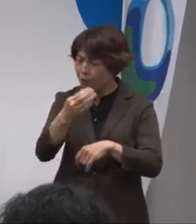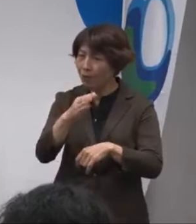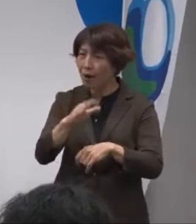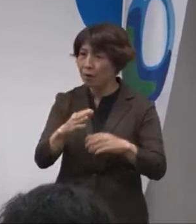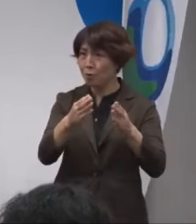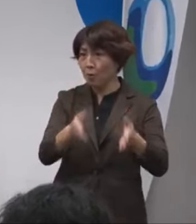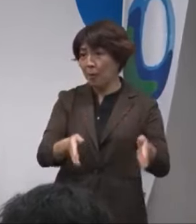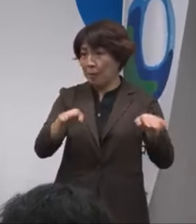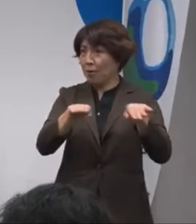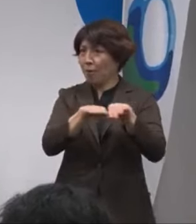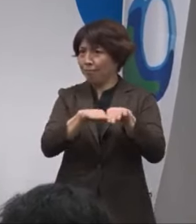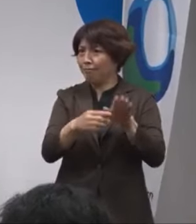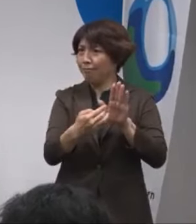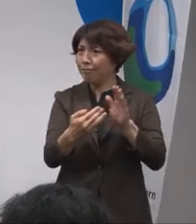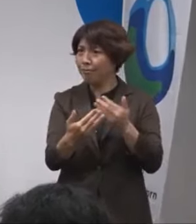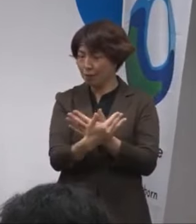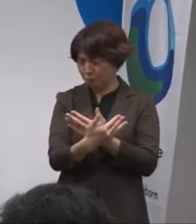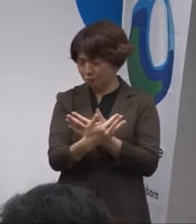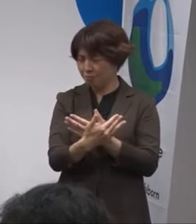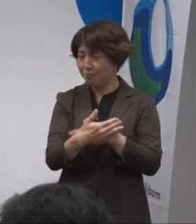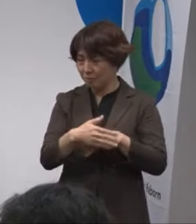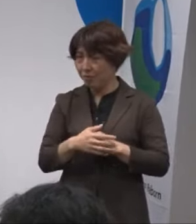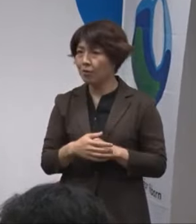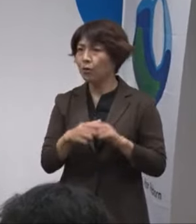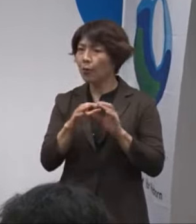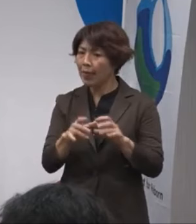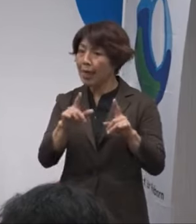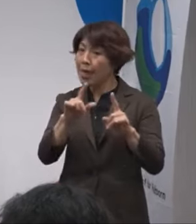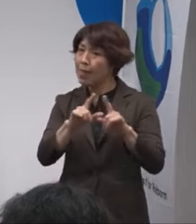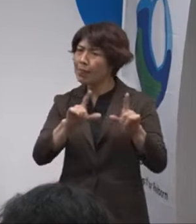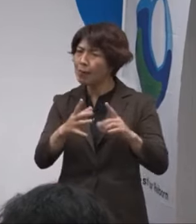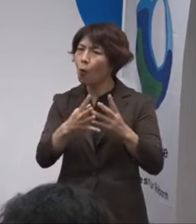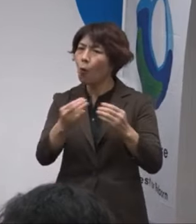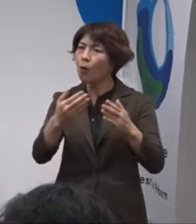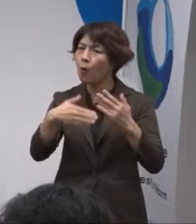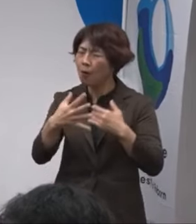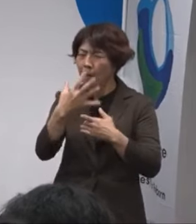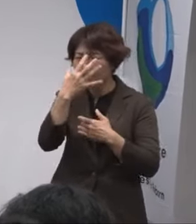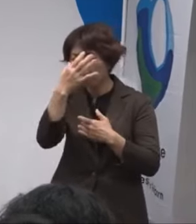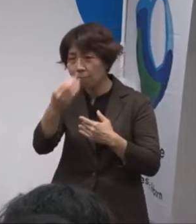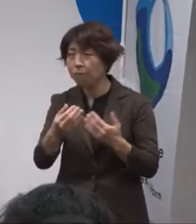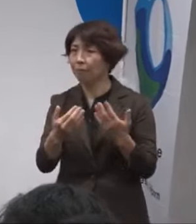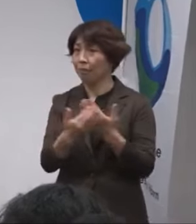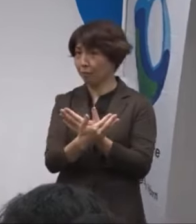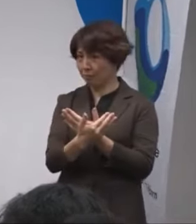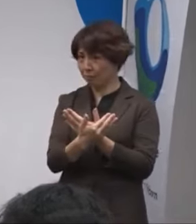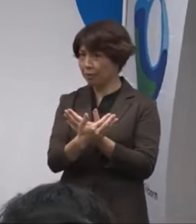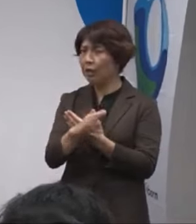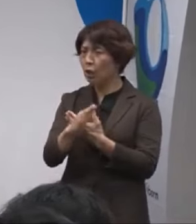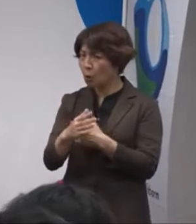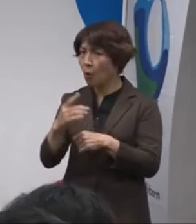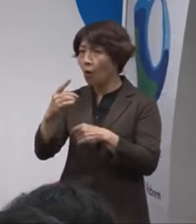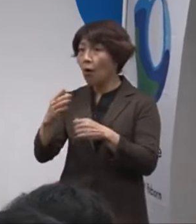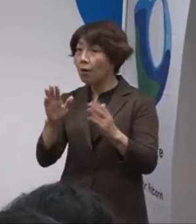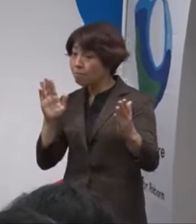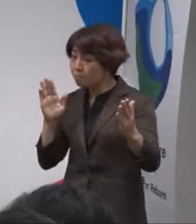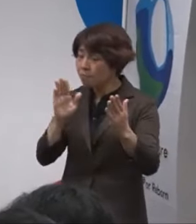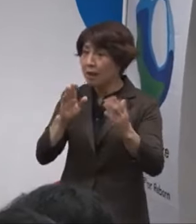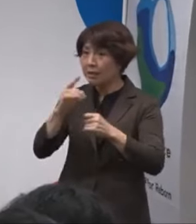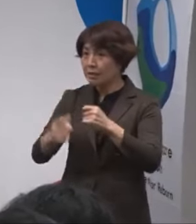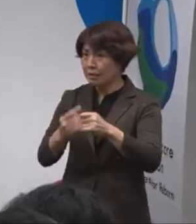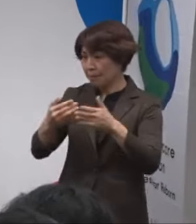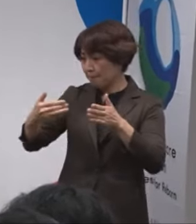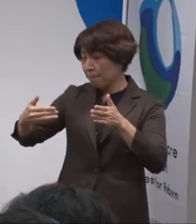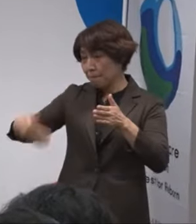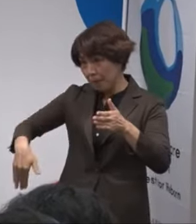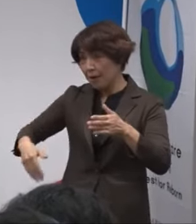になっているのも事実だと思います。なので A タイプのパビリオンが多い方が僕はいいとは思いますが、ただやはりもう1年も切っている中で、